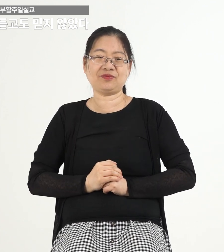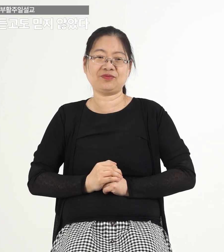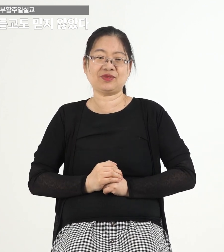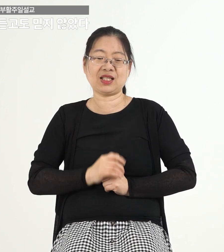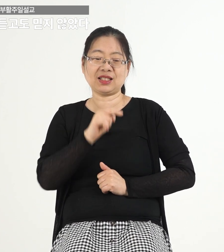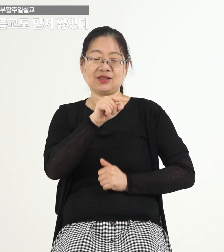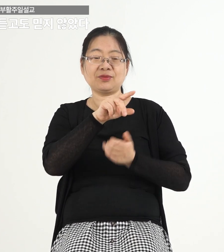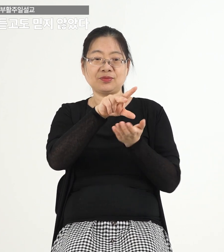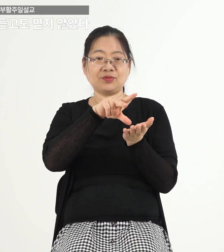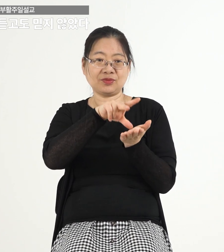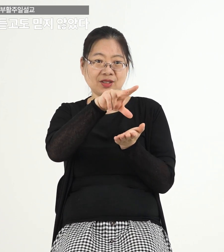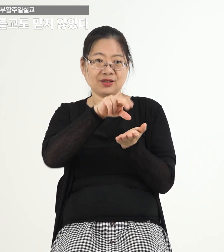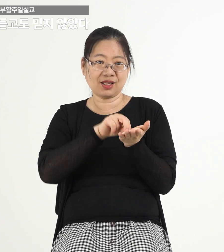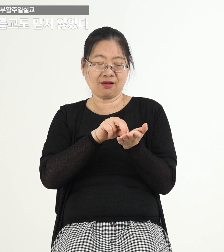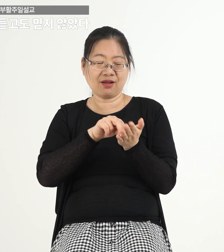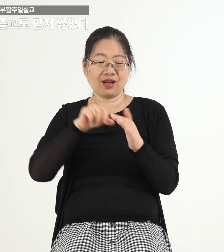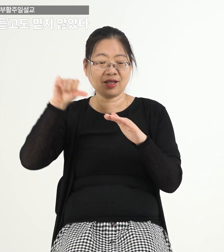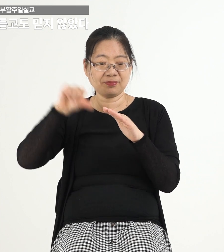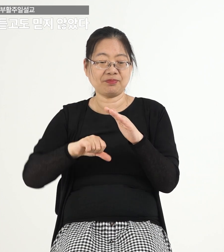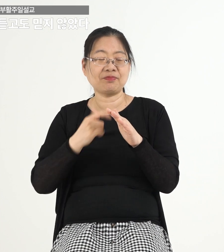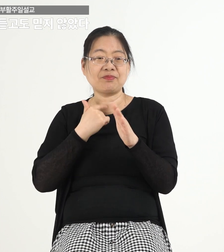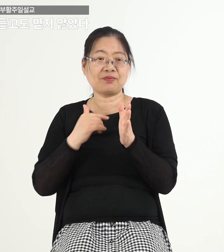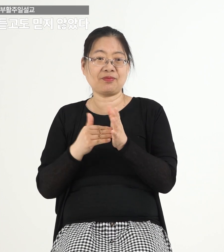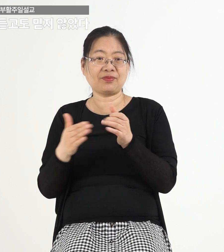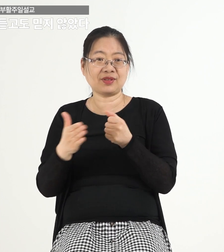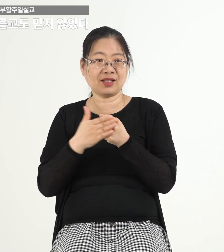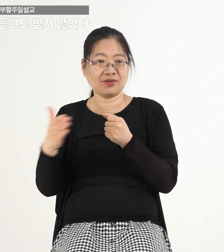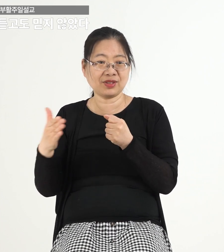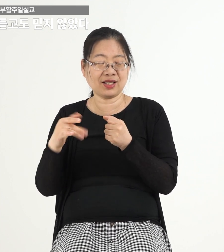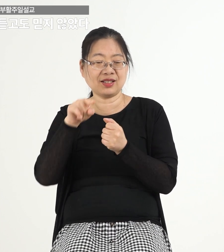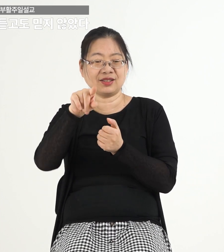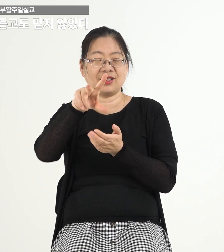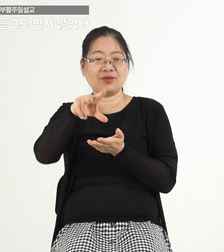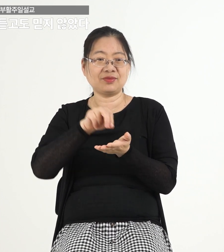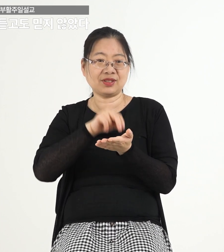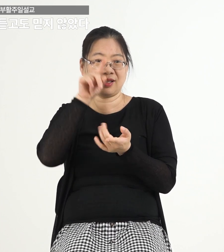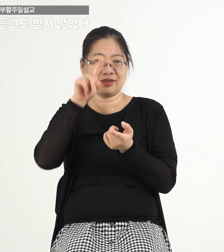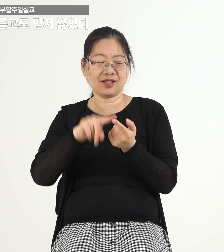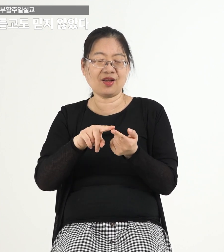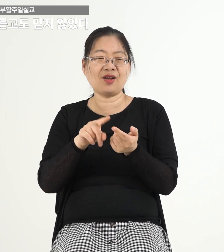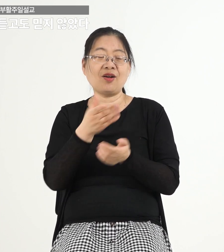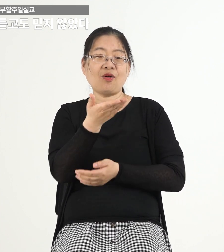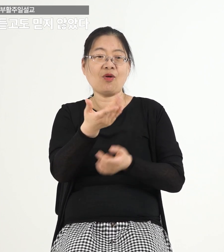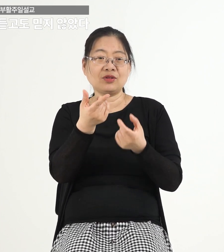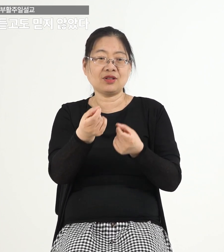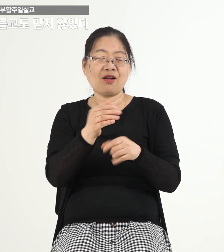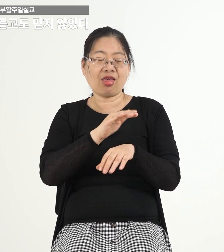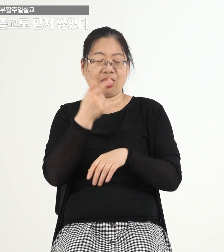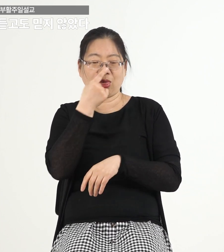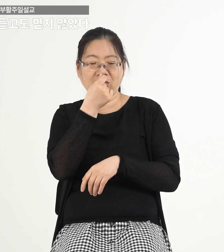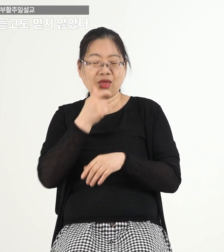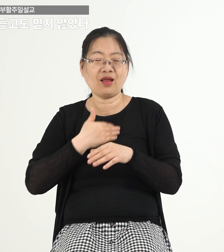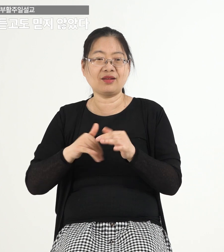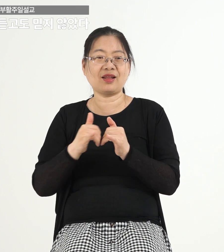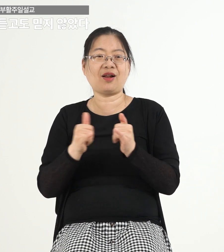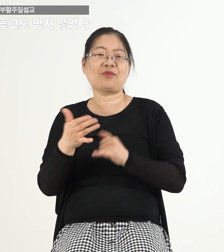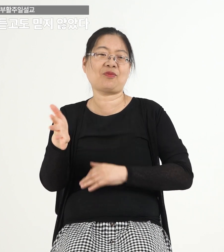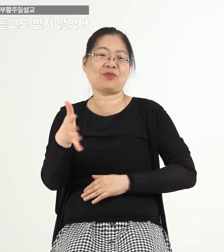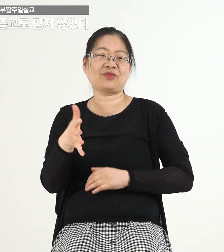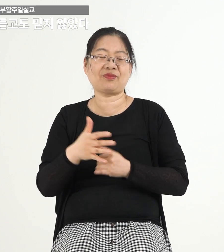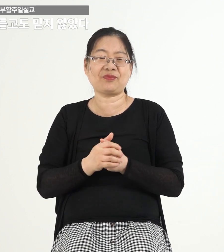그 문제에 실패를 해봤으니까 그 문제에 대해서 너만큼 제일 잘하는 사람은